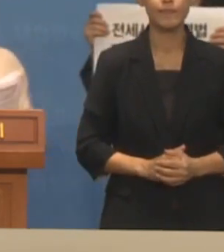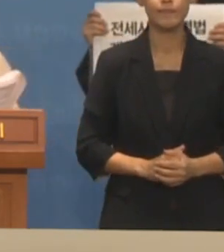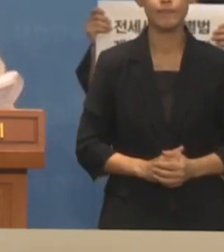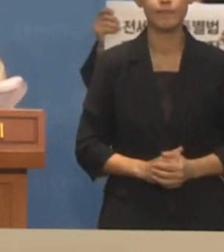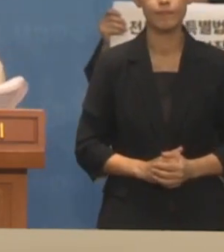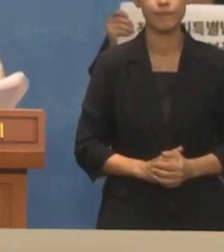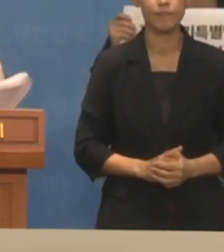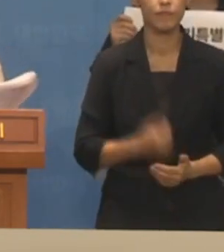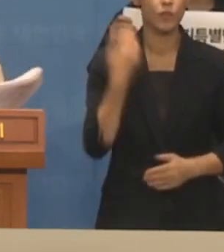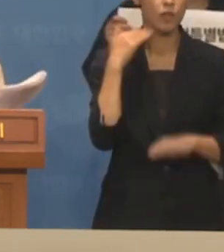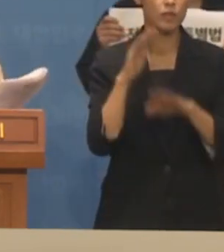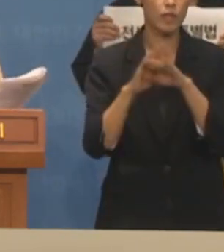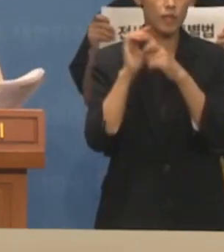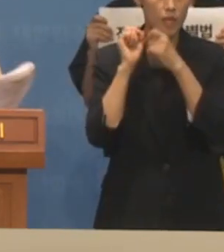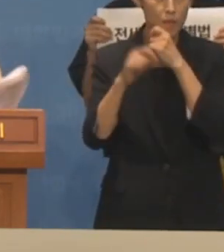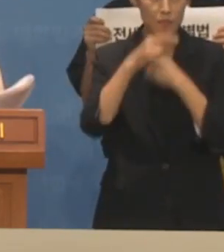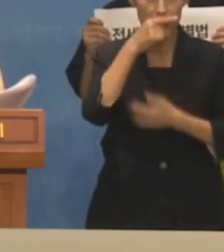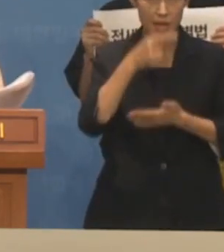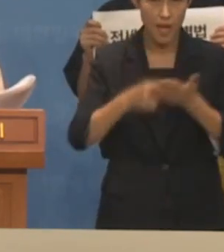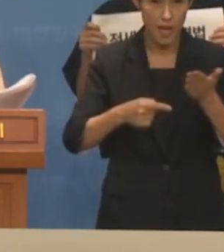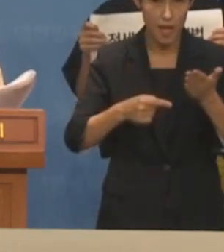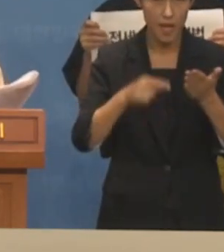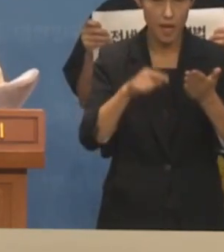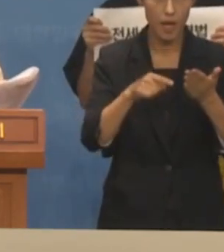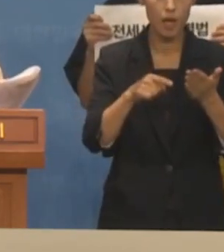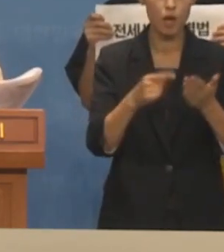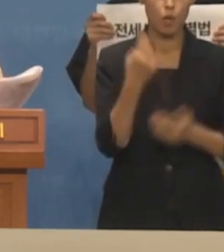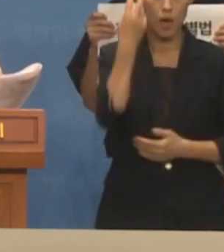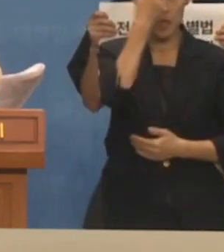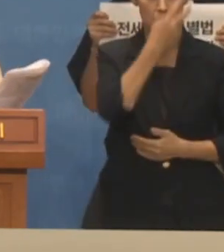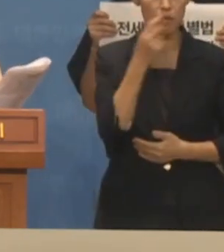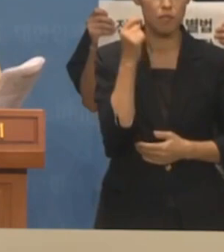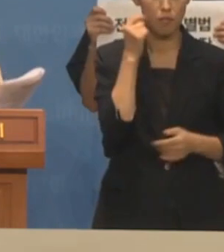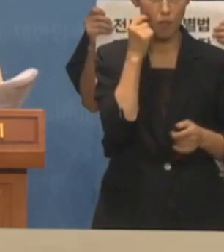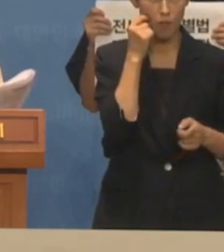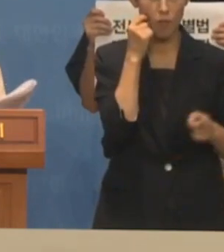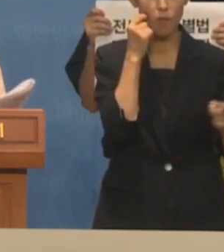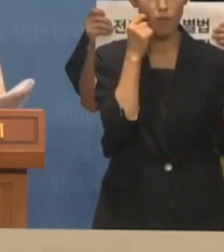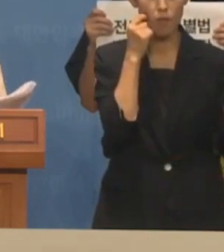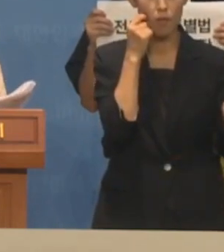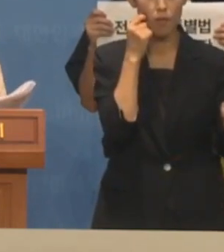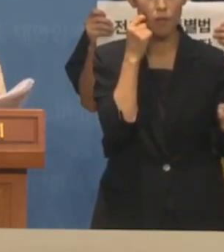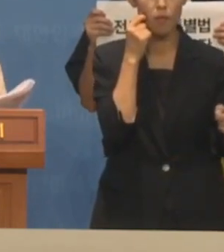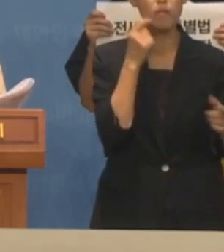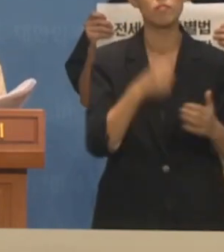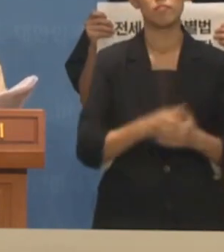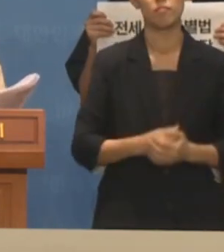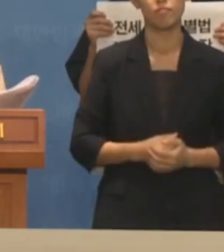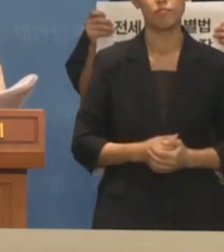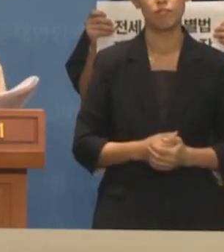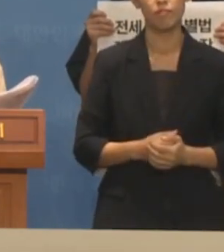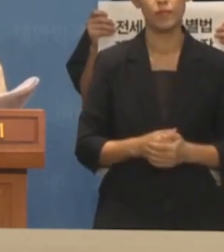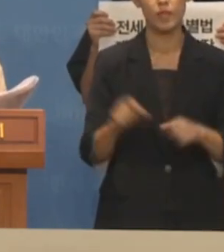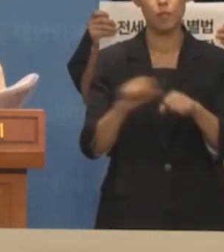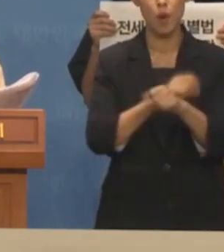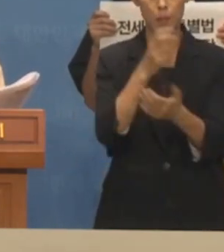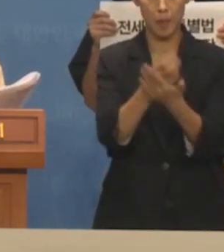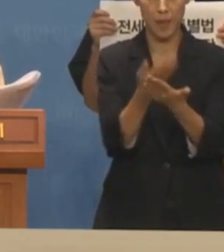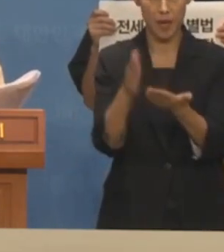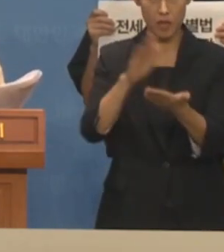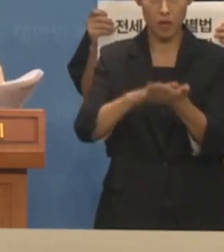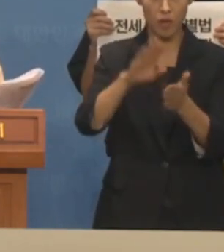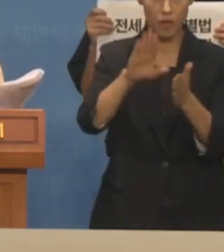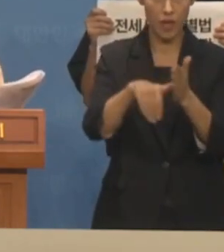네, 전세 사기 피해 건물의 관리가 되지 않는 부분은 계속해서 누차 지적되고 있습니다. 이번 특별법 개정안에는 이런 부분들이